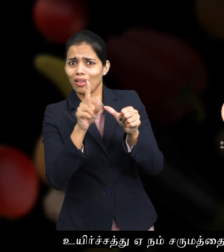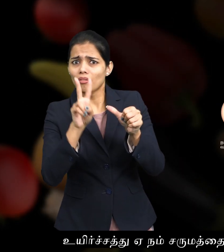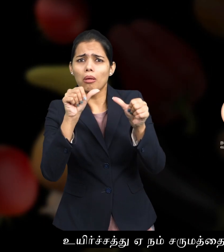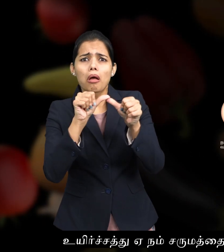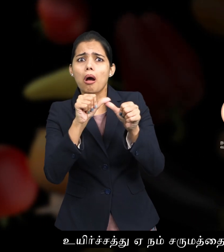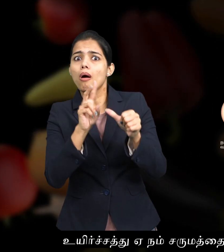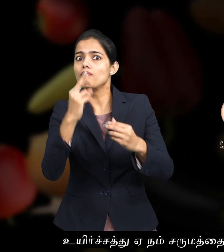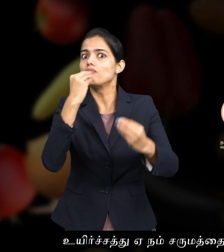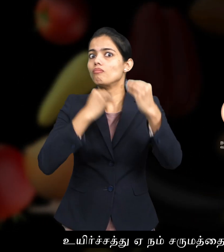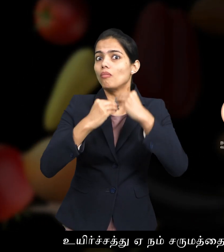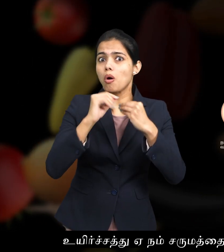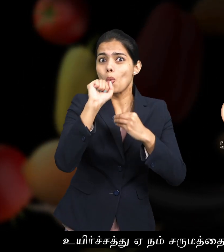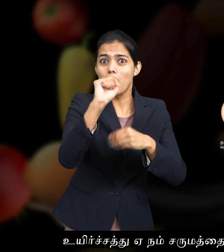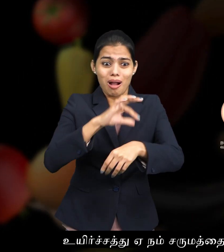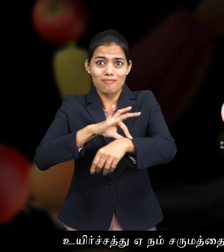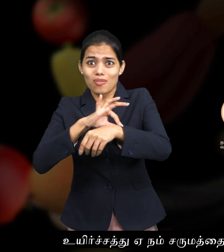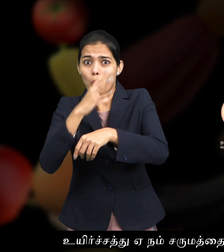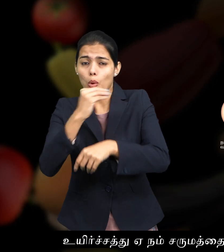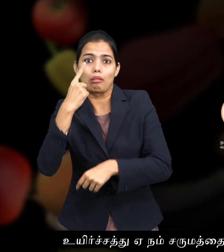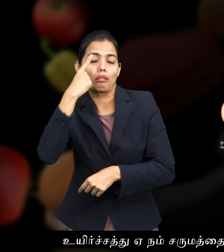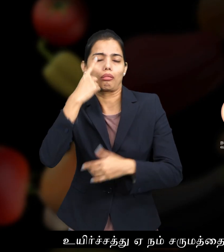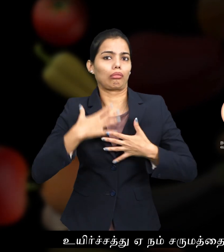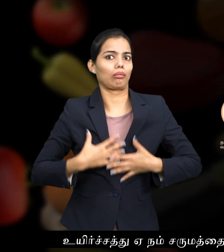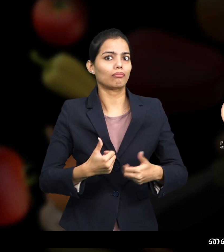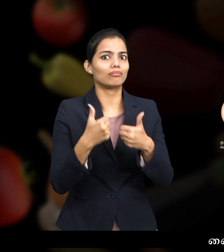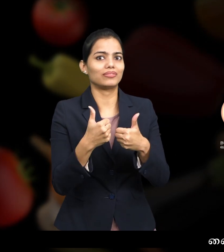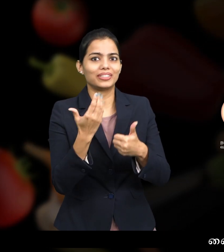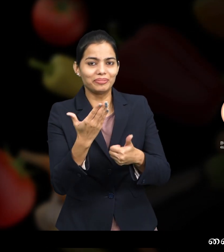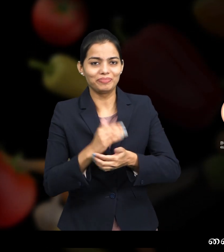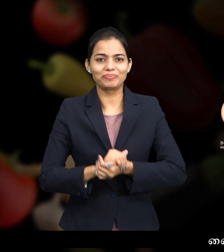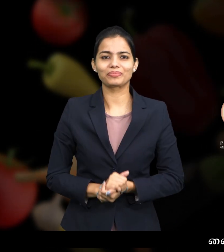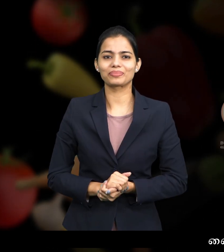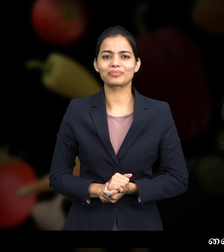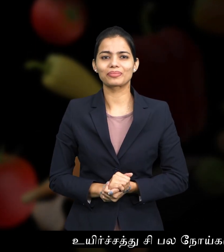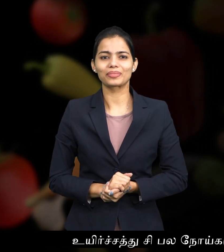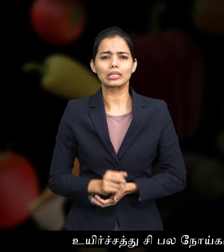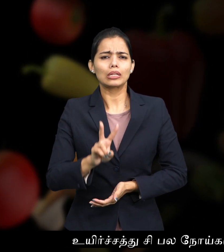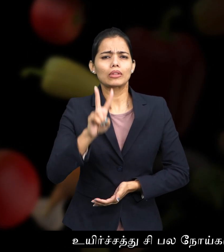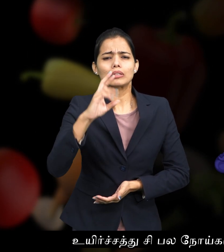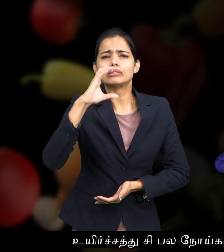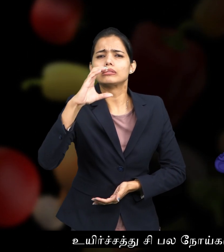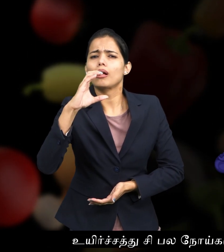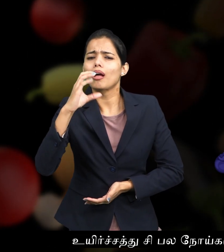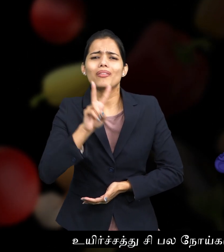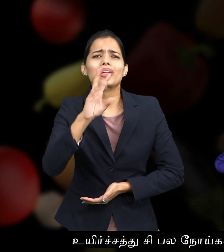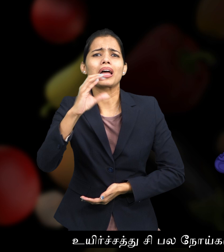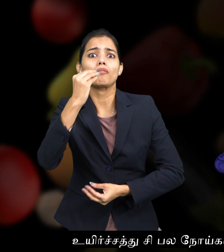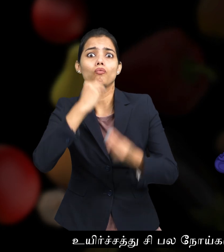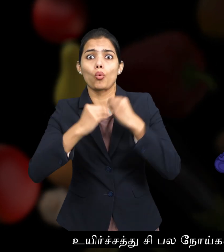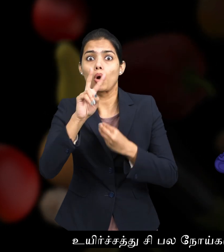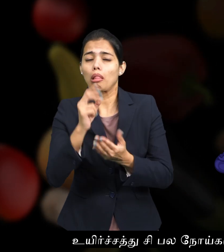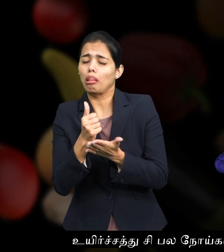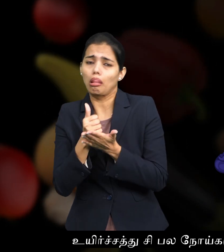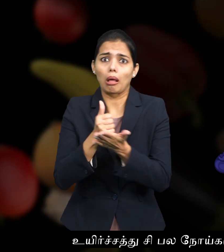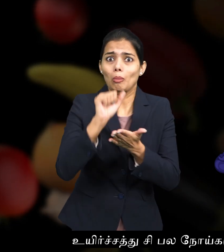உயிர்ச்சத்து ஏ நம் சருமத்தையும் கண்களையும் ஆரோக்கியமாக வைக்கிறது. உயிர்ச்சத்து சி பல